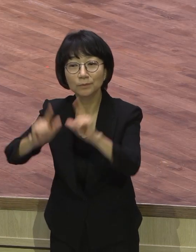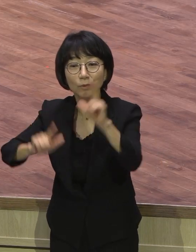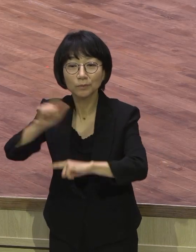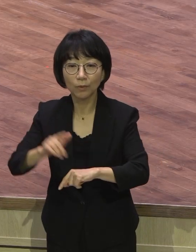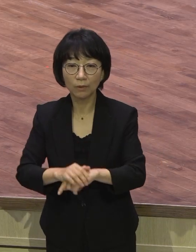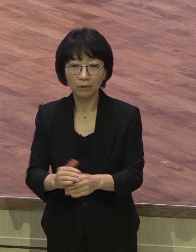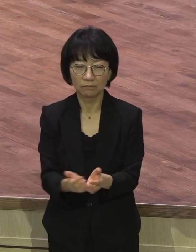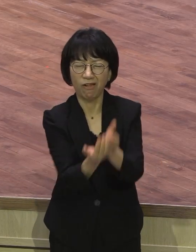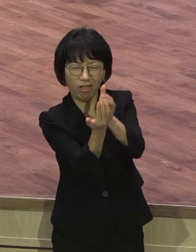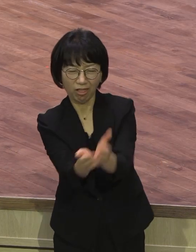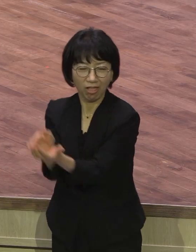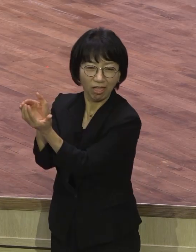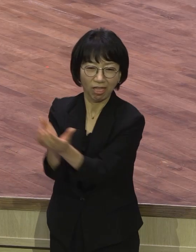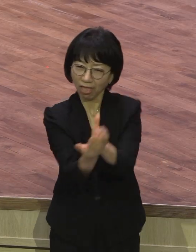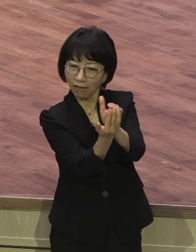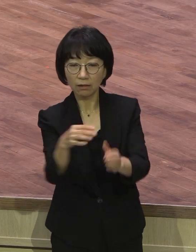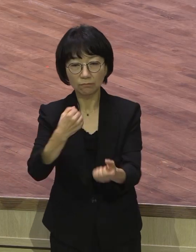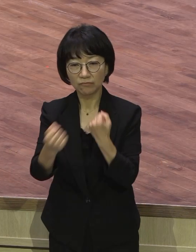속에서 주무셨어요